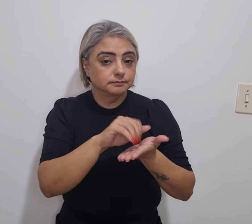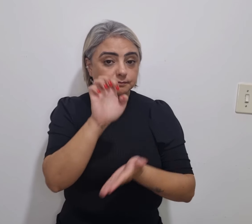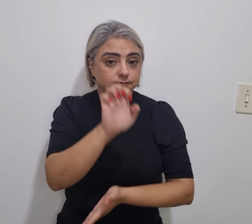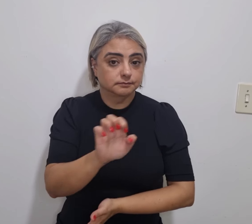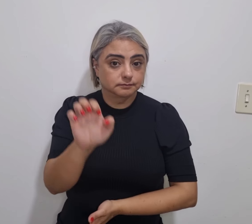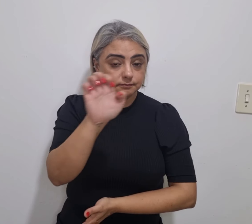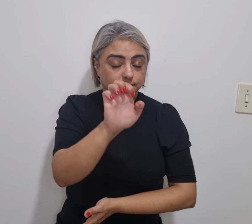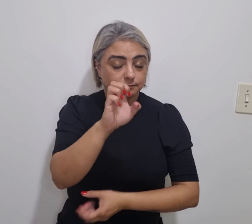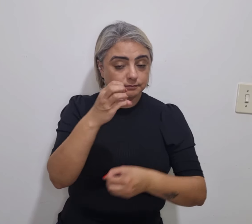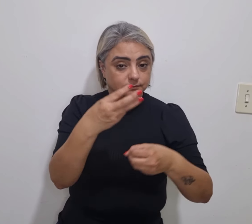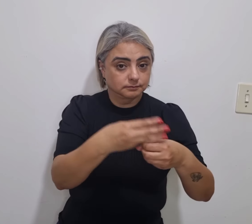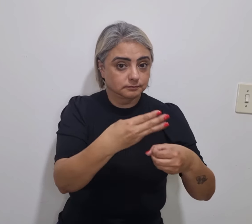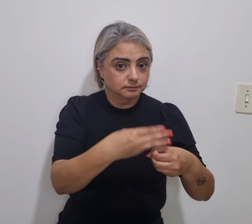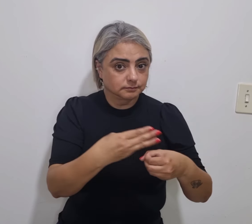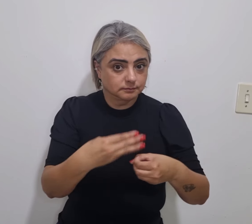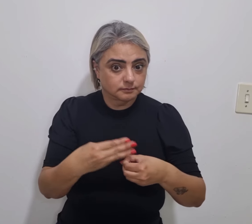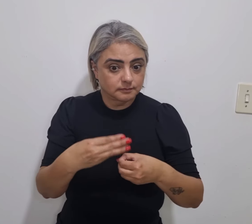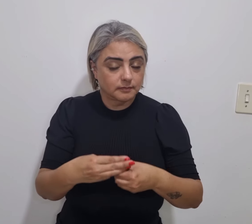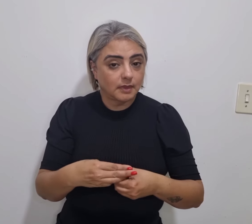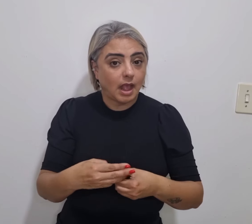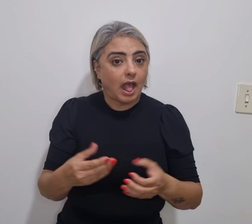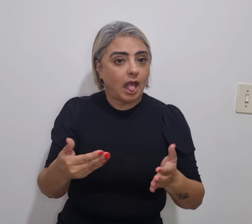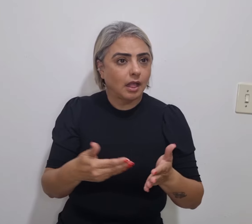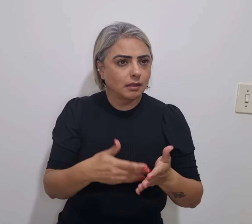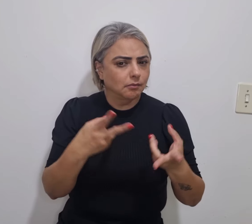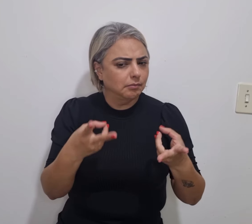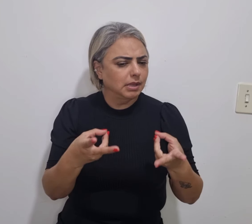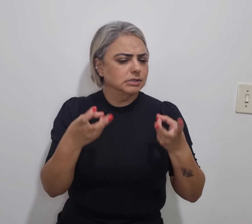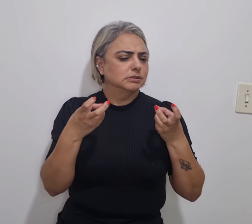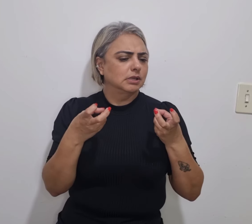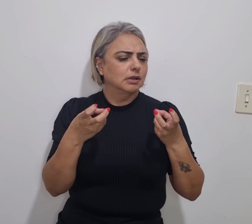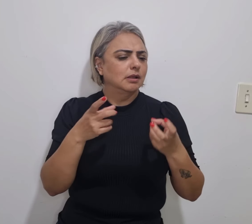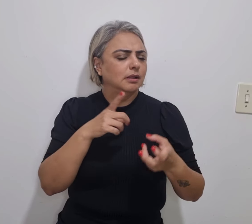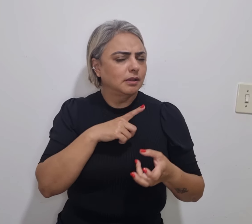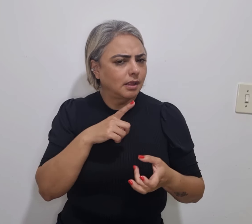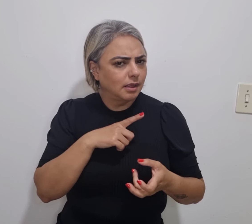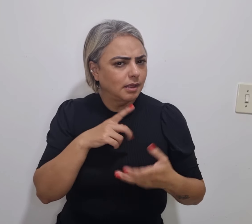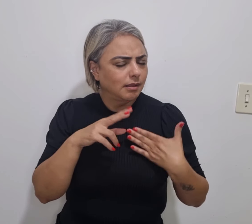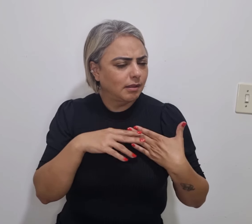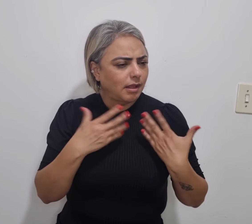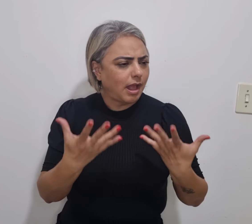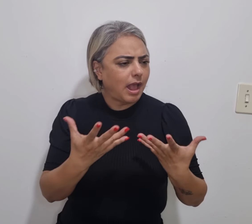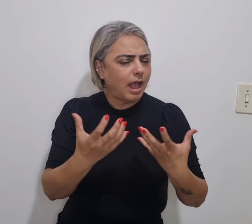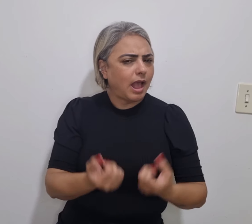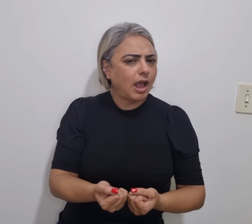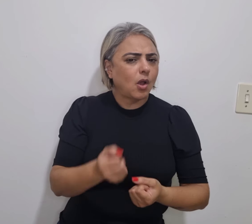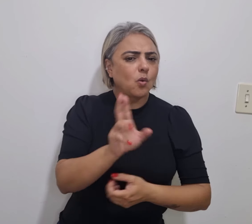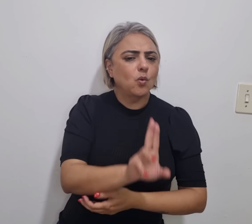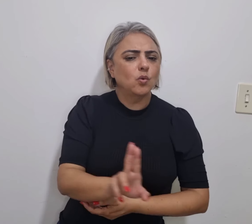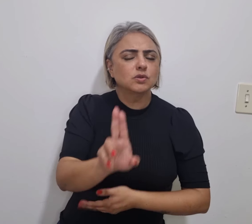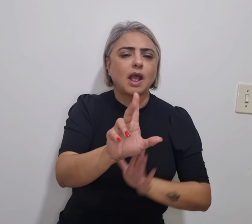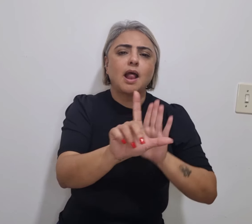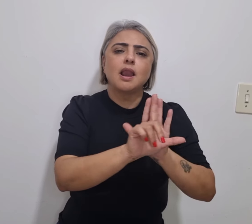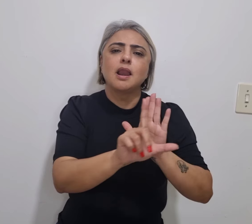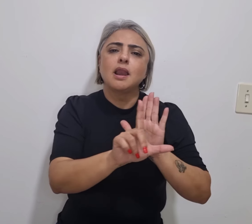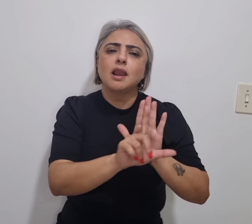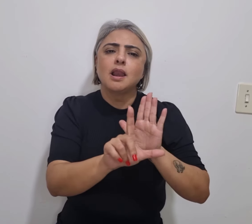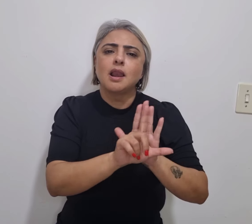e municipais, até onde percebo, tendem apenas a aplicar as leis que emanam